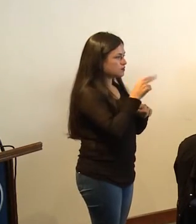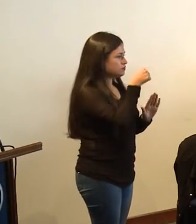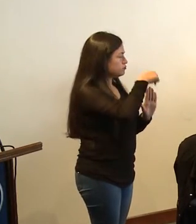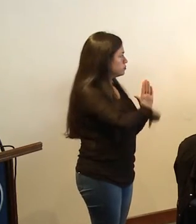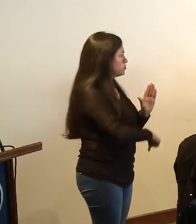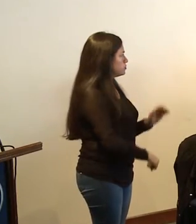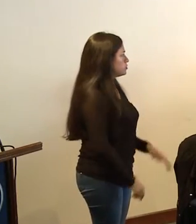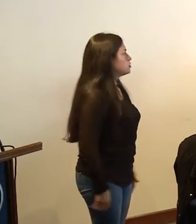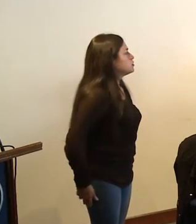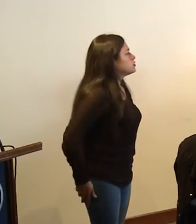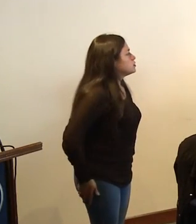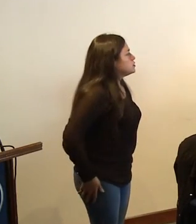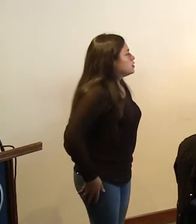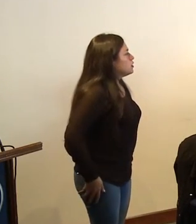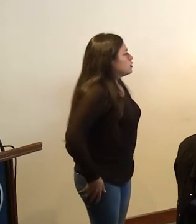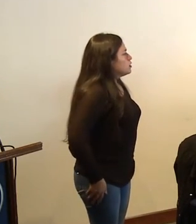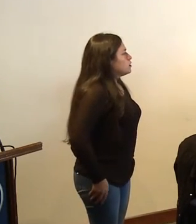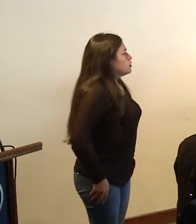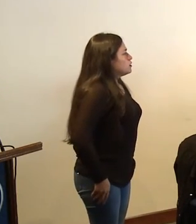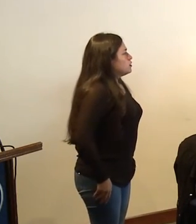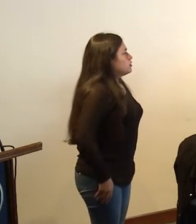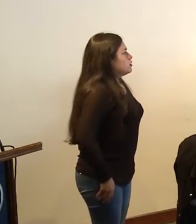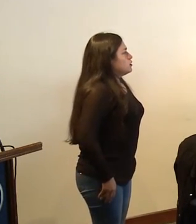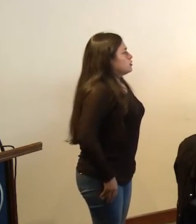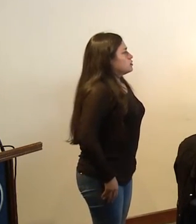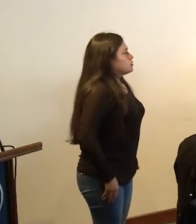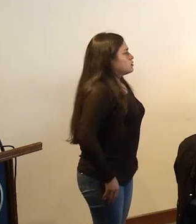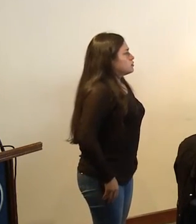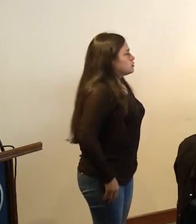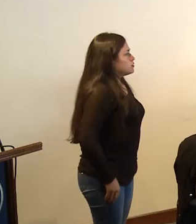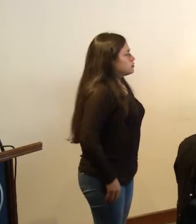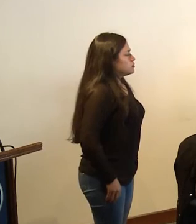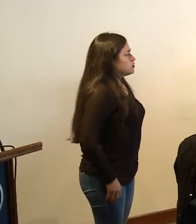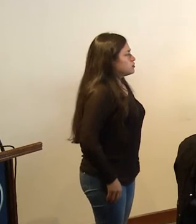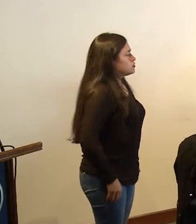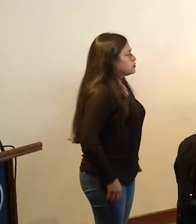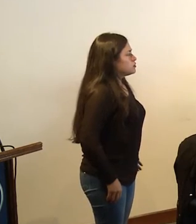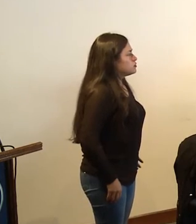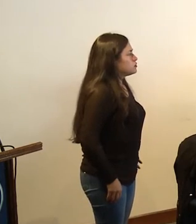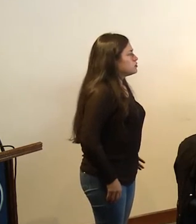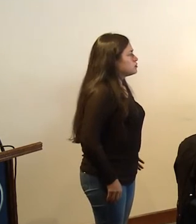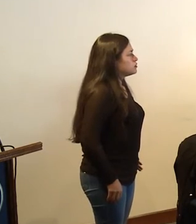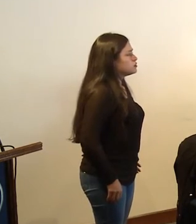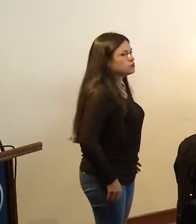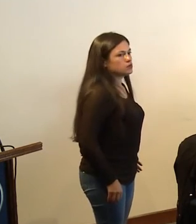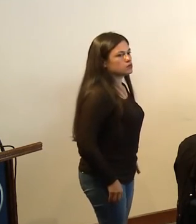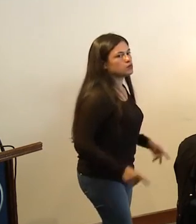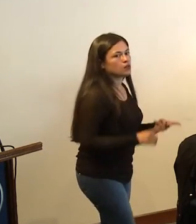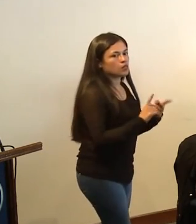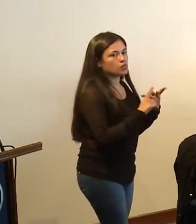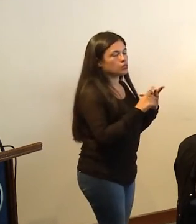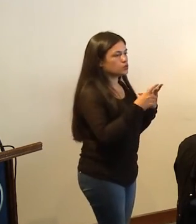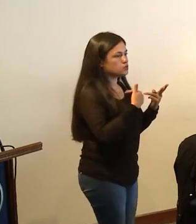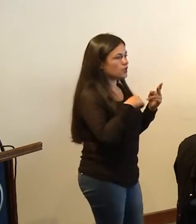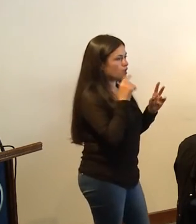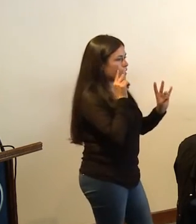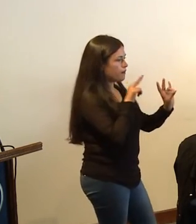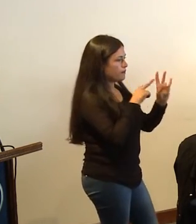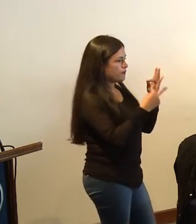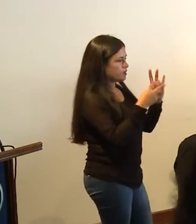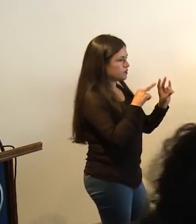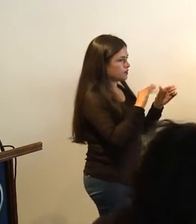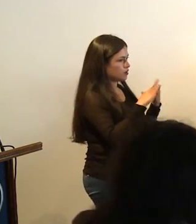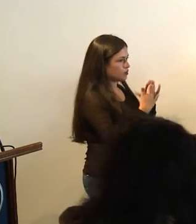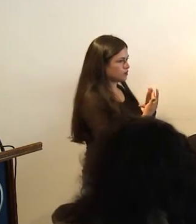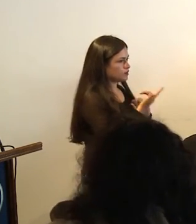duros. Dos, ubicándome desde la perspectiva de lo comunitario que estaba planteando, podríamos decir, miren,